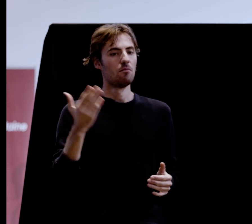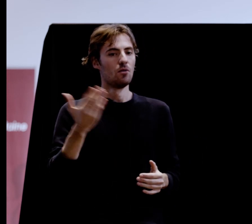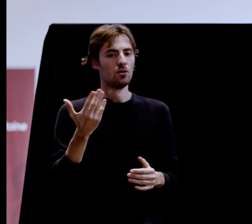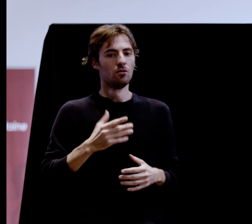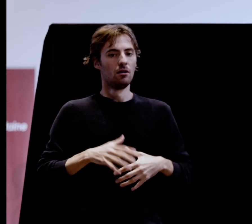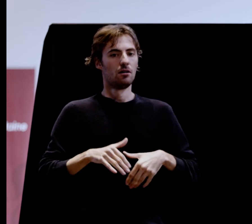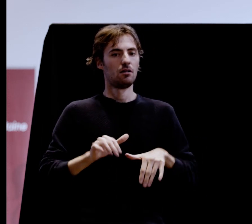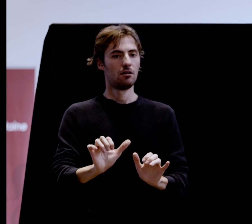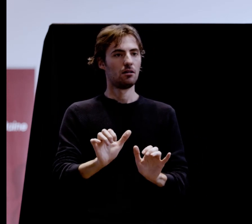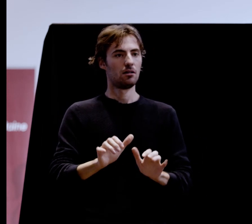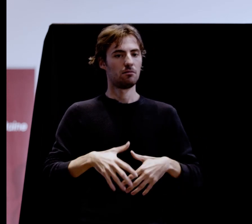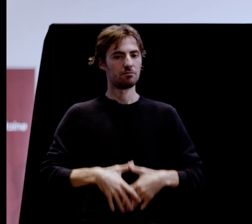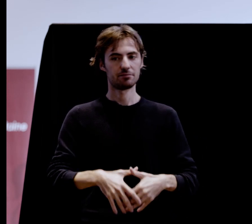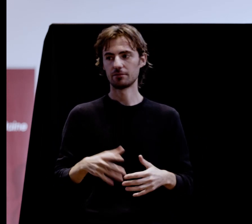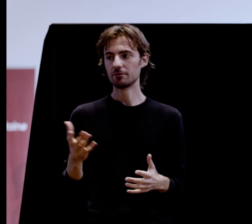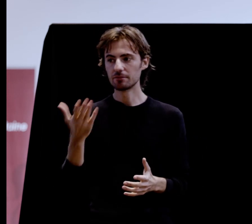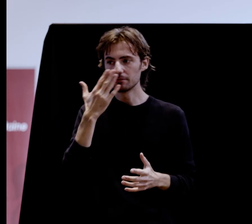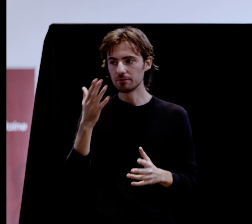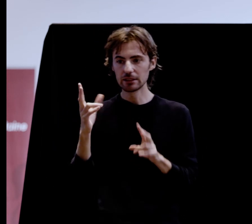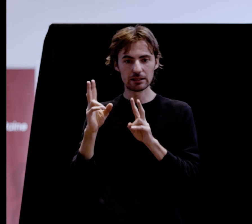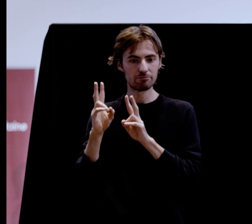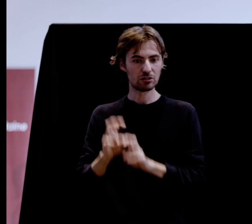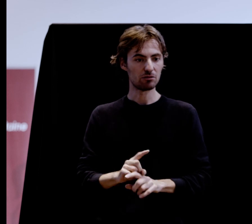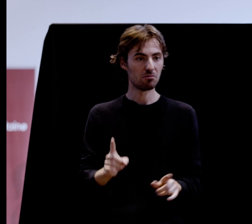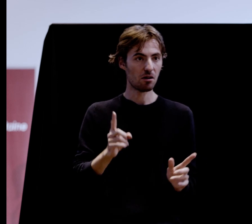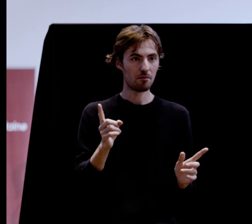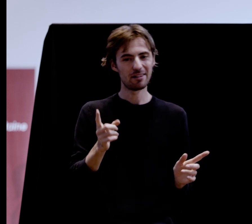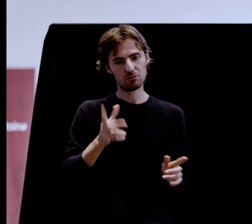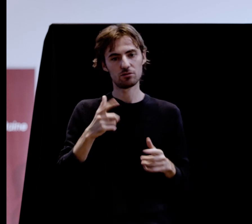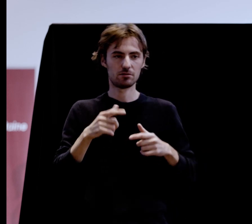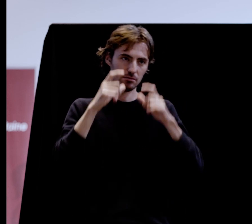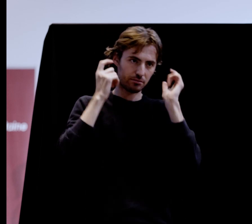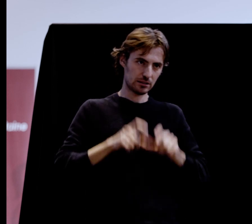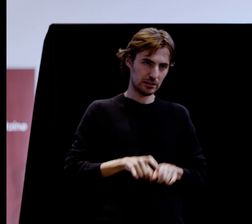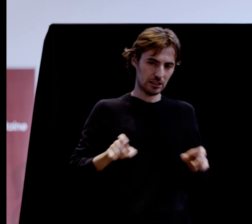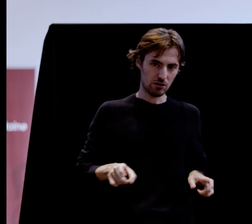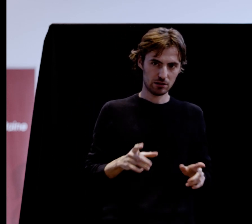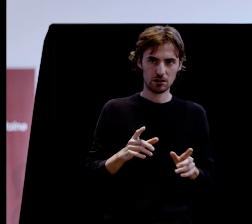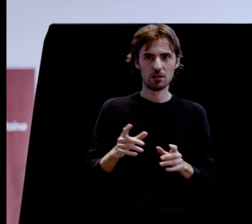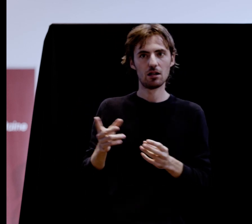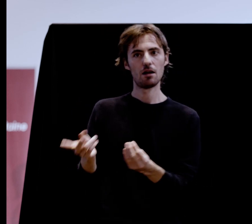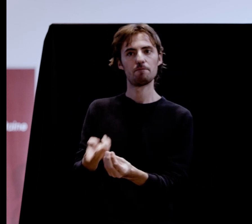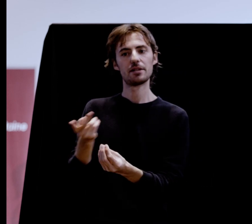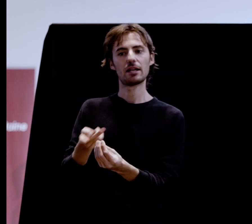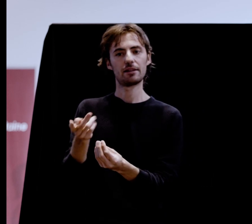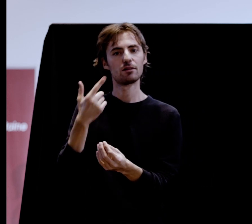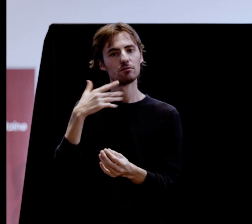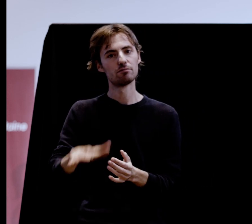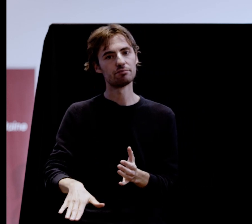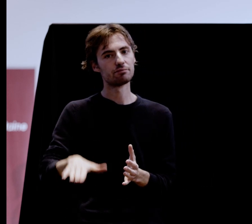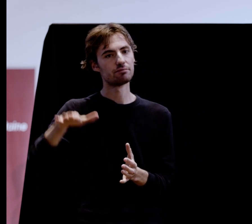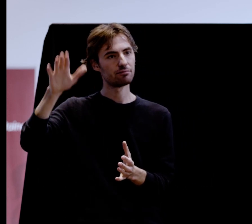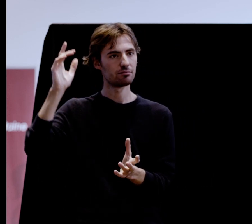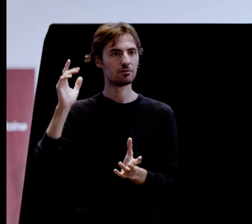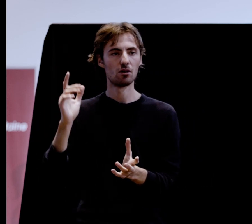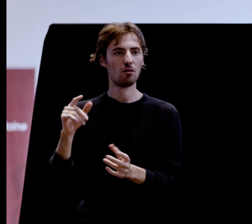ne saura pas forcément. Donc ça, c'est vraiment le côté plus gynécologue qui parle. Je sais que les pédiatres, quand ils connaissent les enfants depuis tout petit, ils ne posent pas forcément